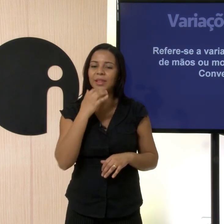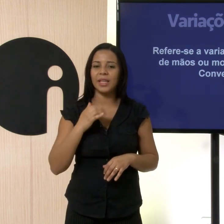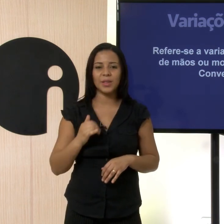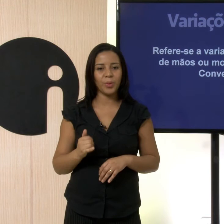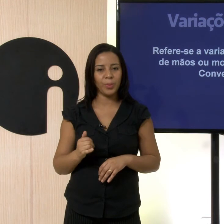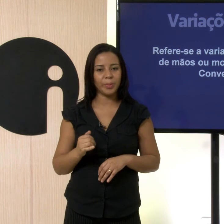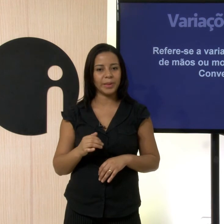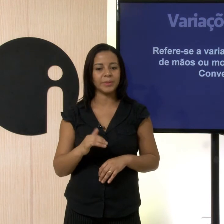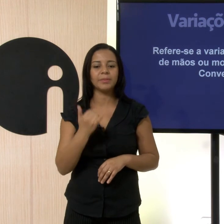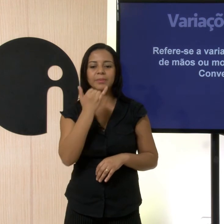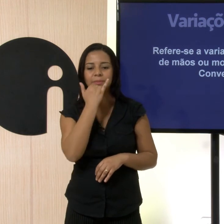Desculpa.